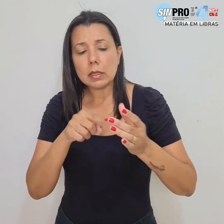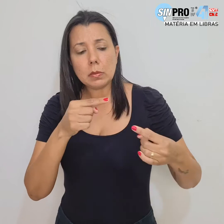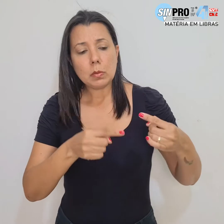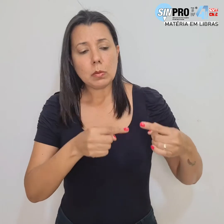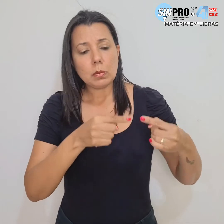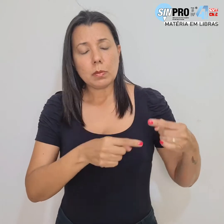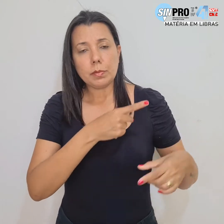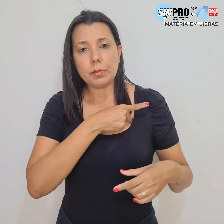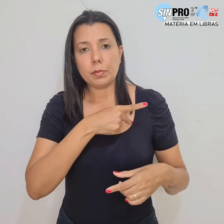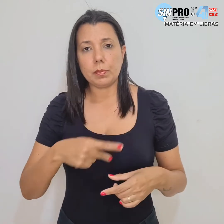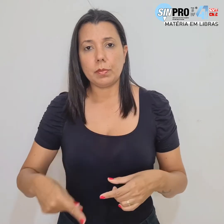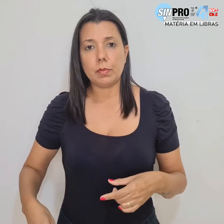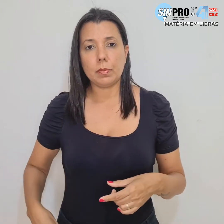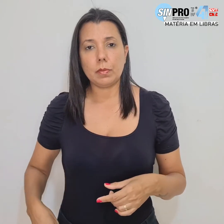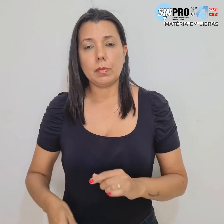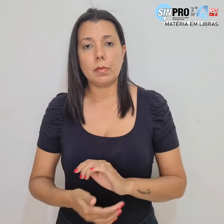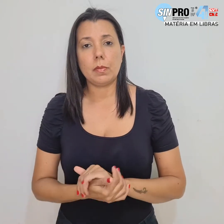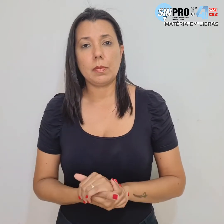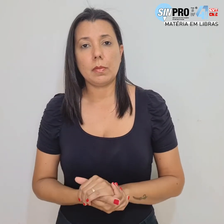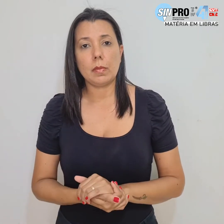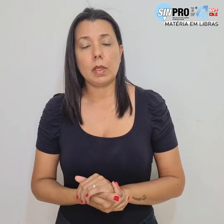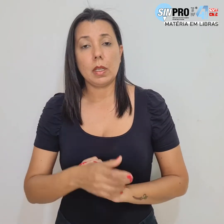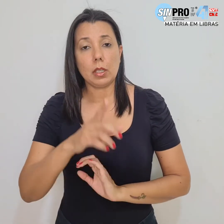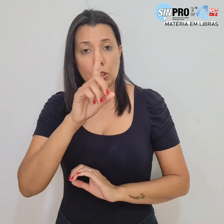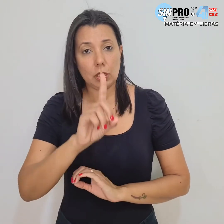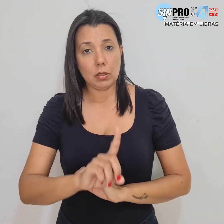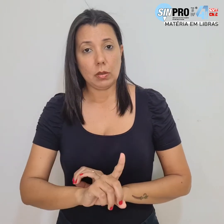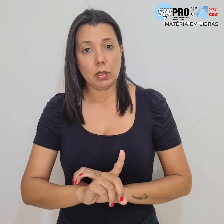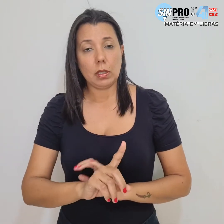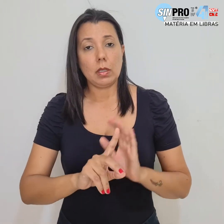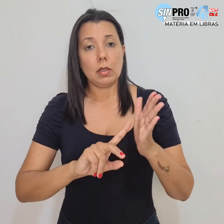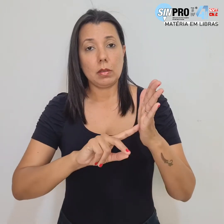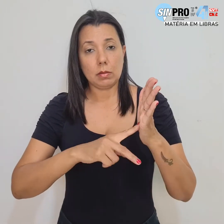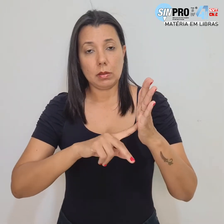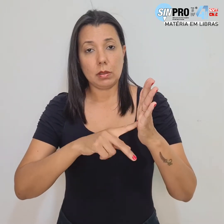Públicas. A diretoria colegiada